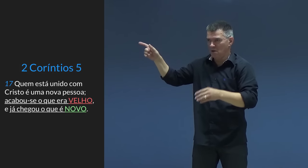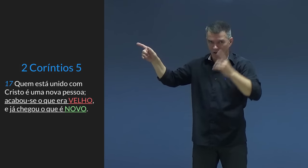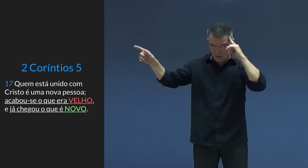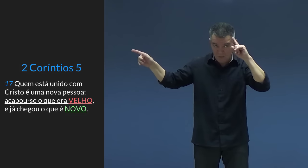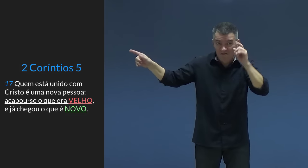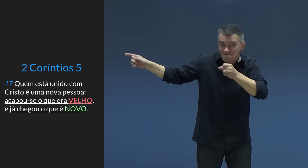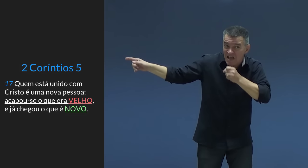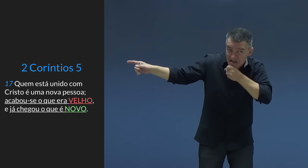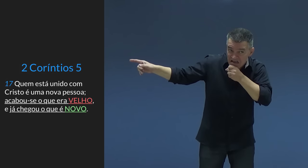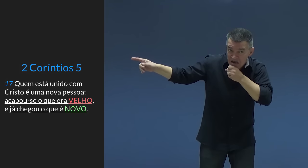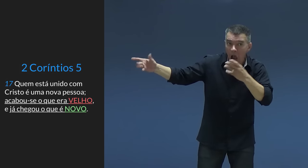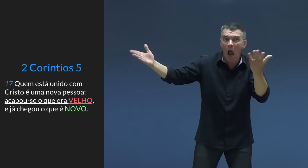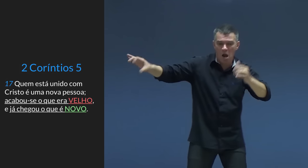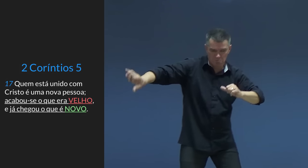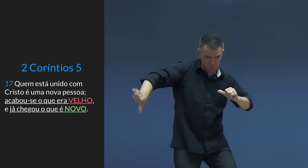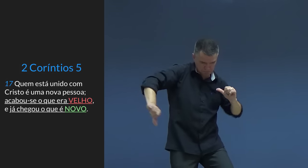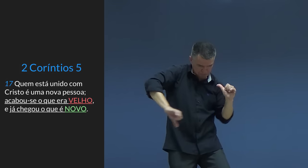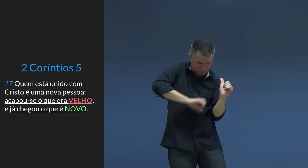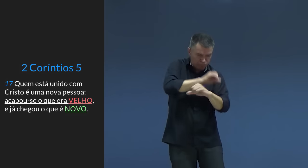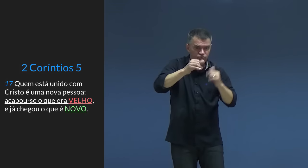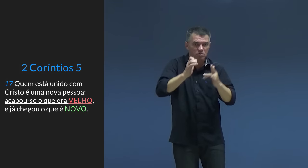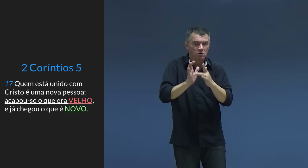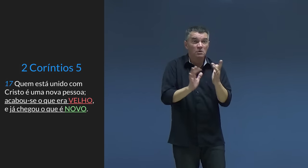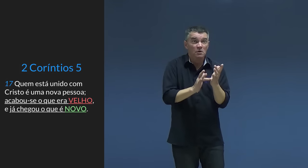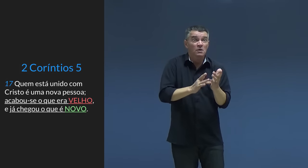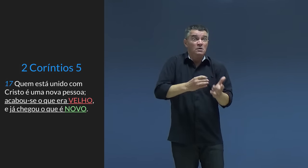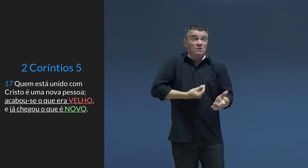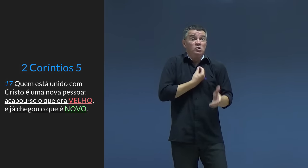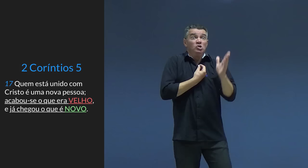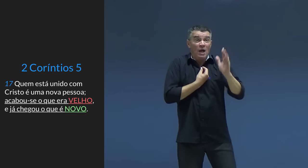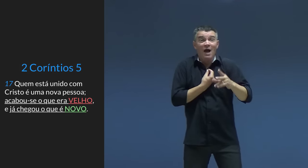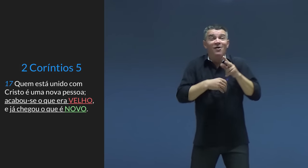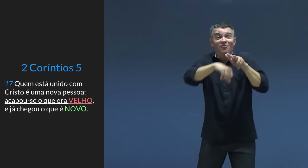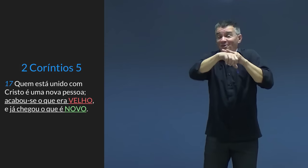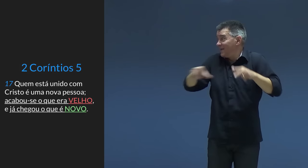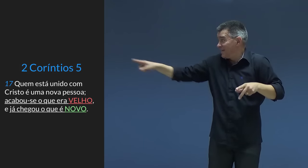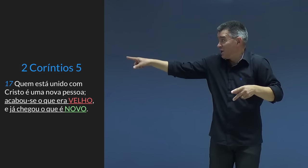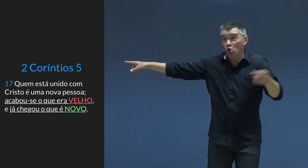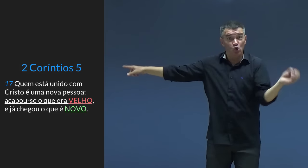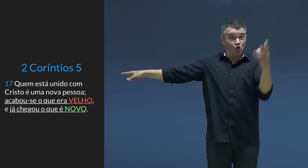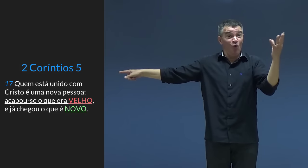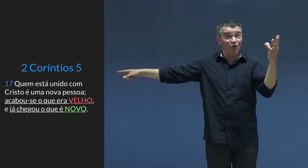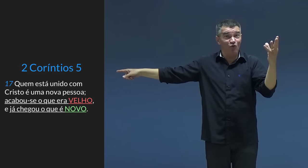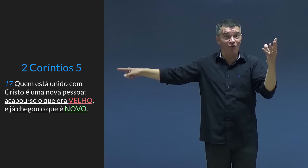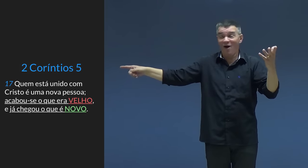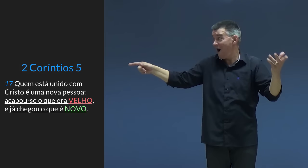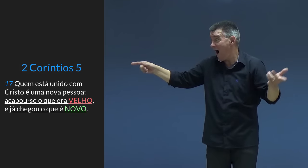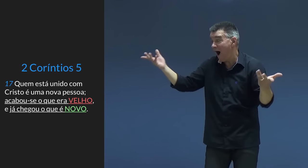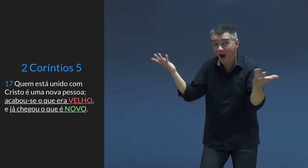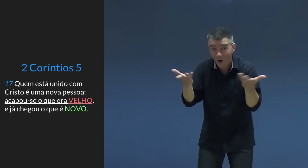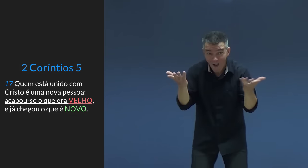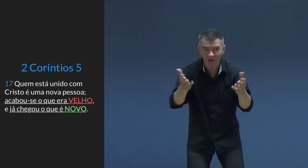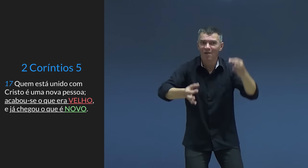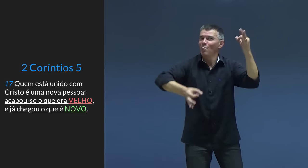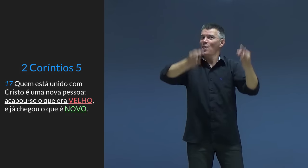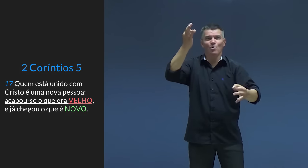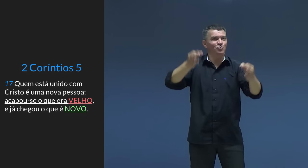Né? Lembra das coisas velhas. E Jesus, ele te dá uma vida nova,